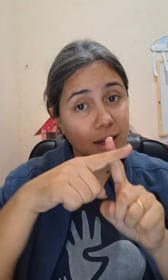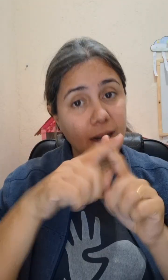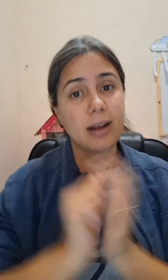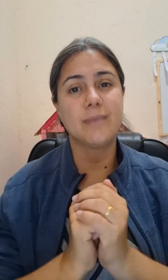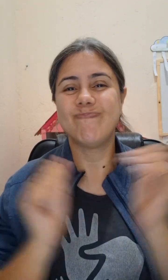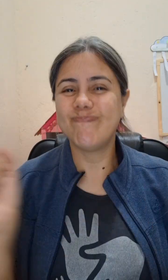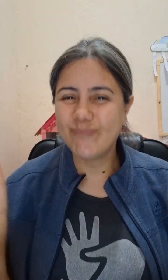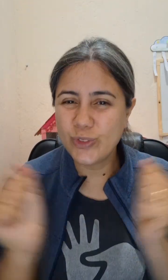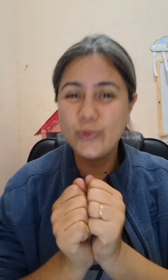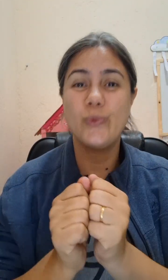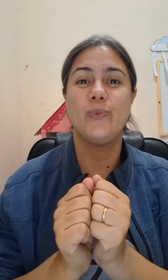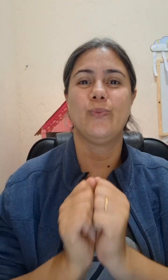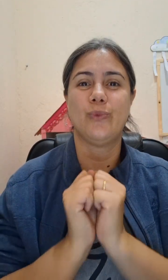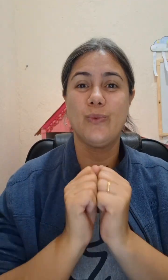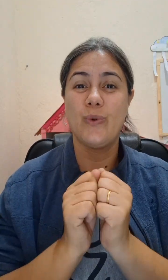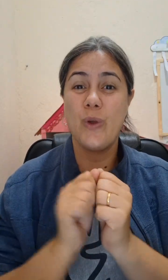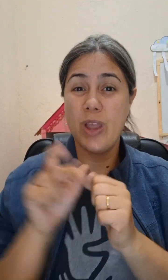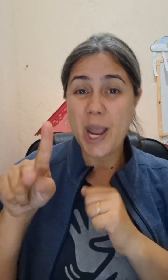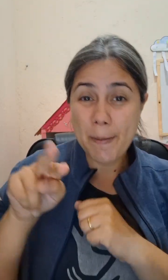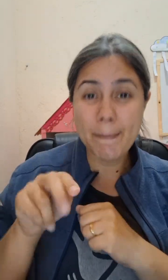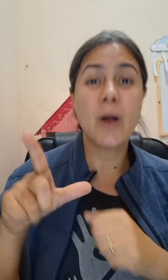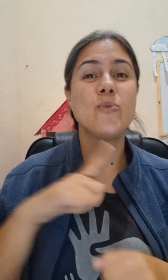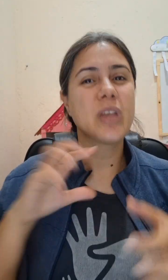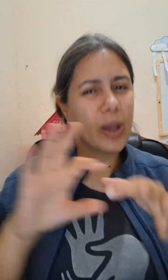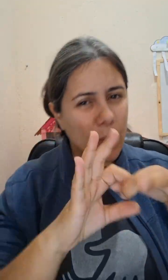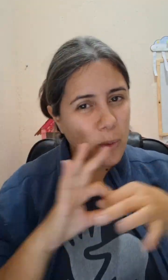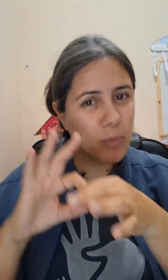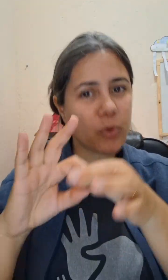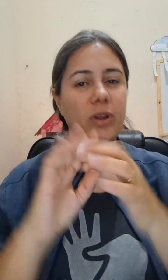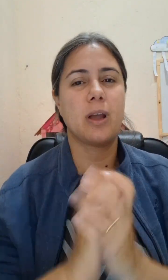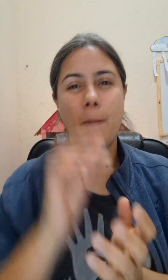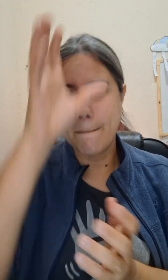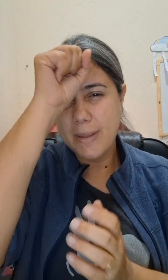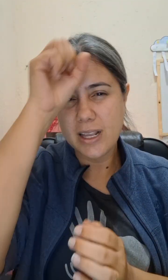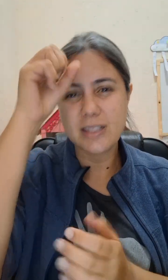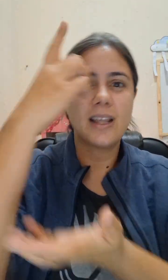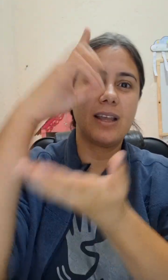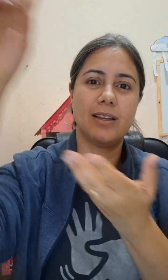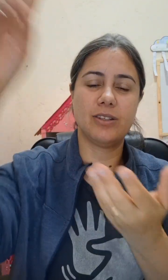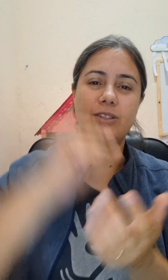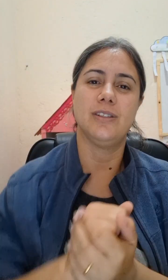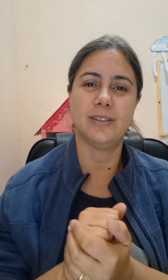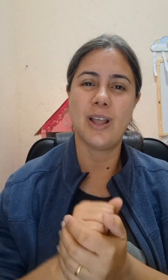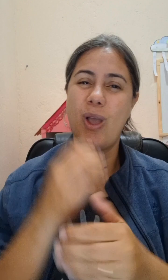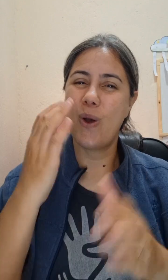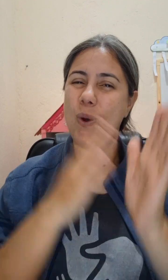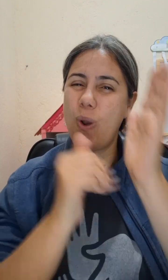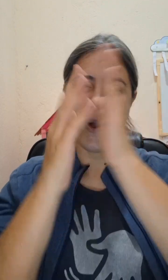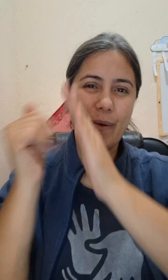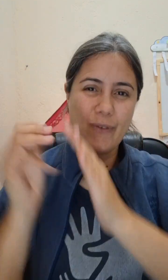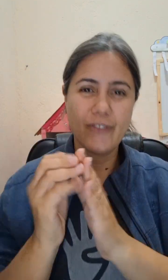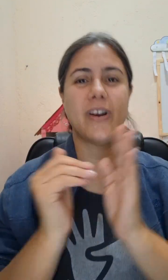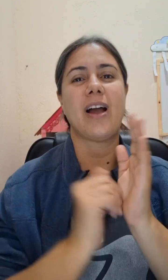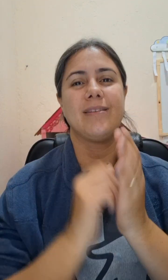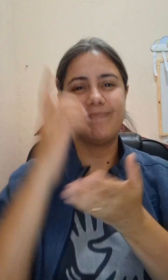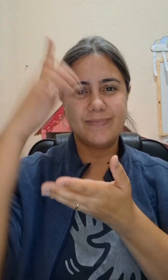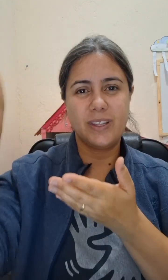ficar junto com os irmãos, ter comunhão, aprender de Deus, louvar a Deus.